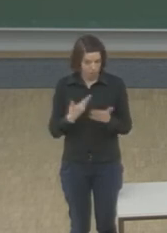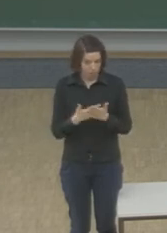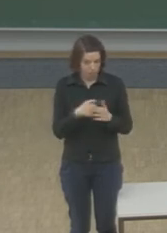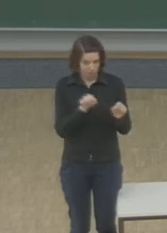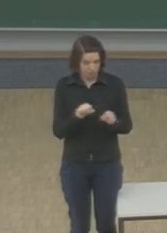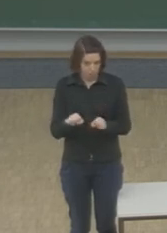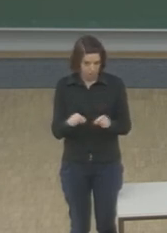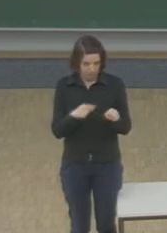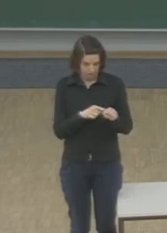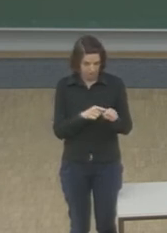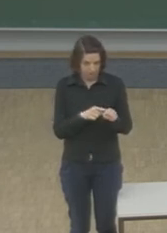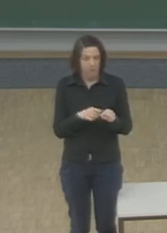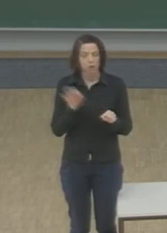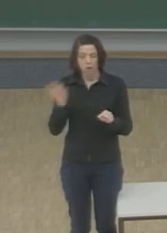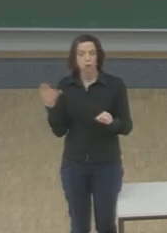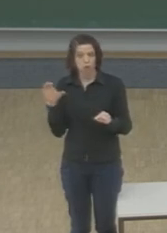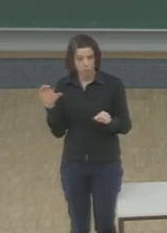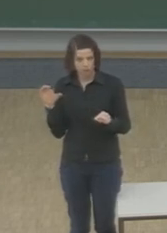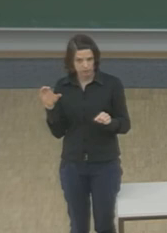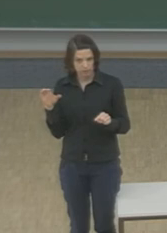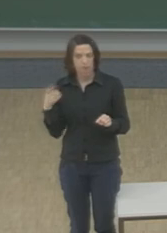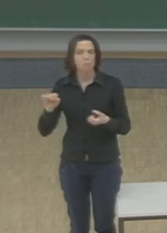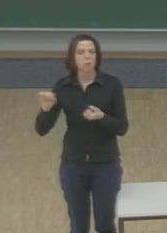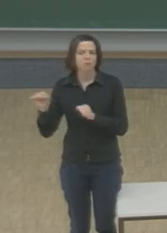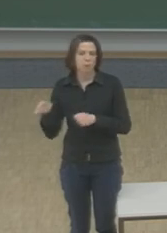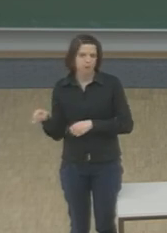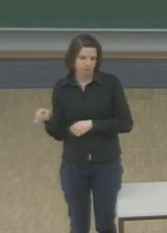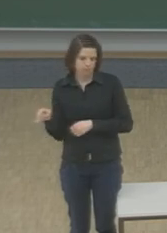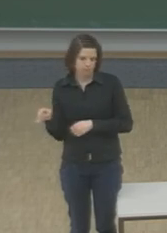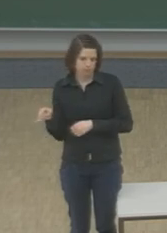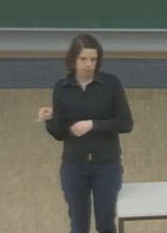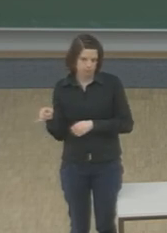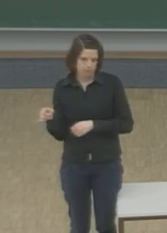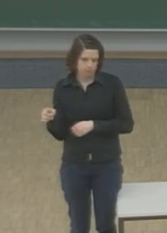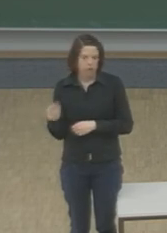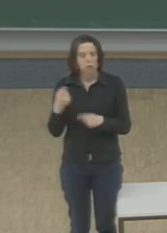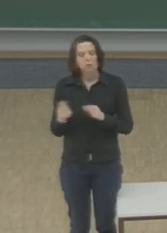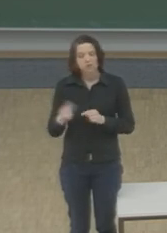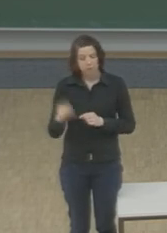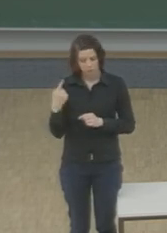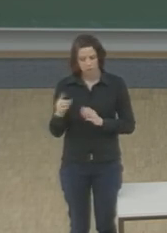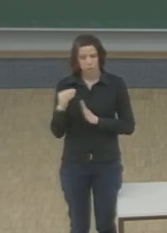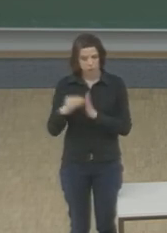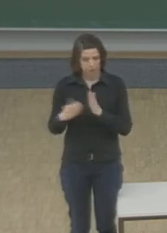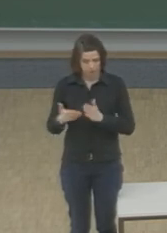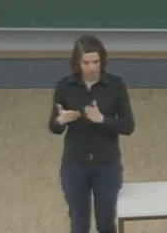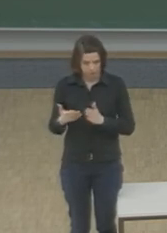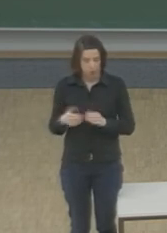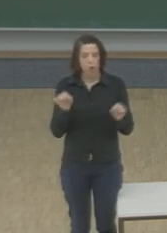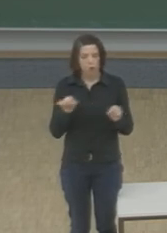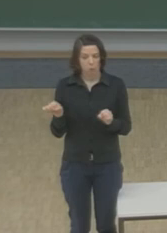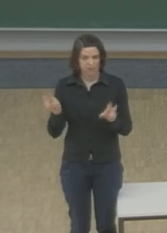bei Chomsky eigentlich Performance. Weiter heißt es bei Klima und Hartig, dass Kompetenzen sich als,